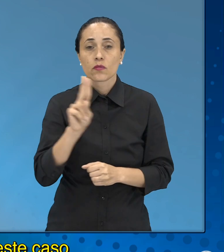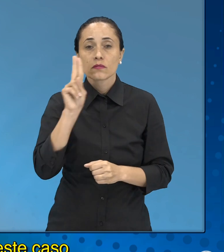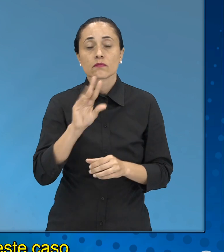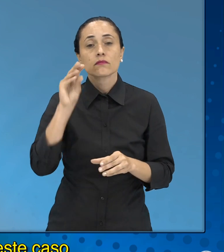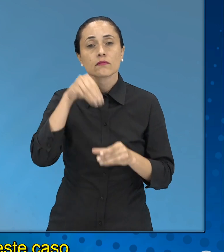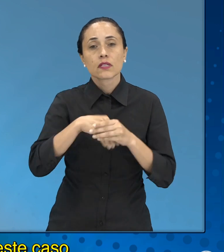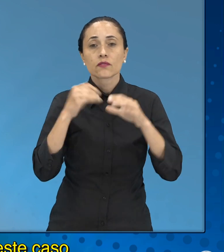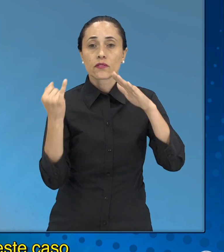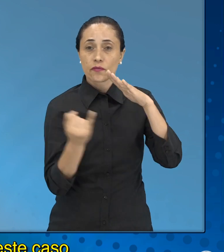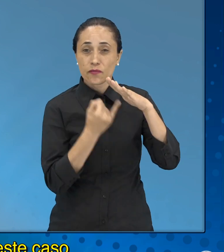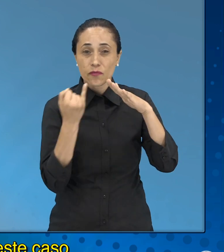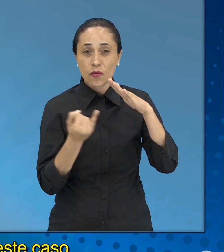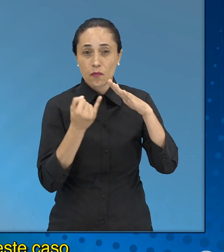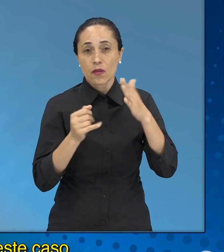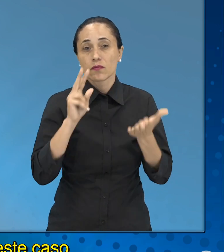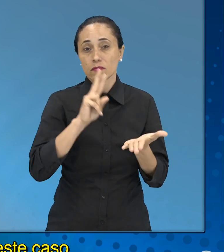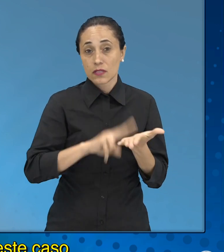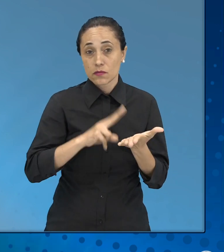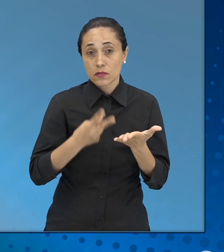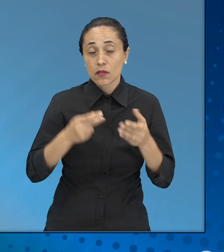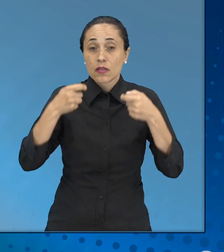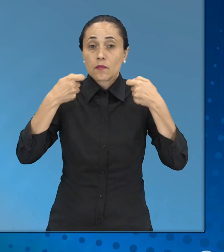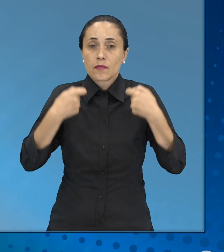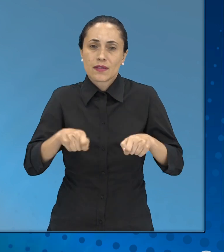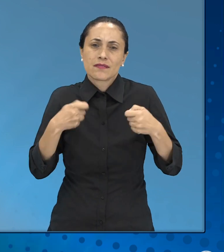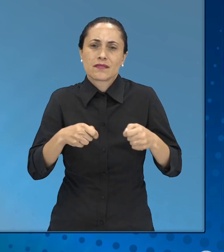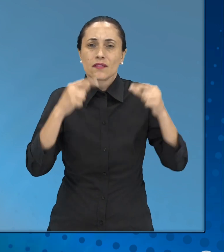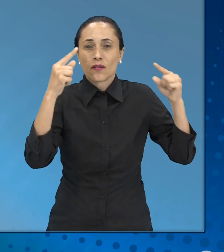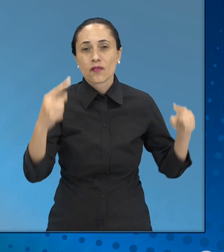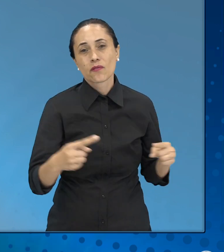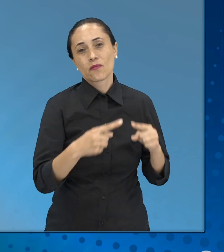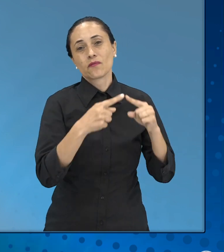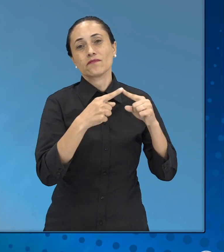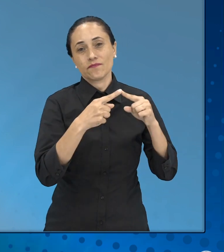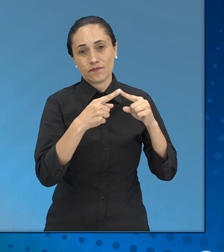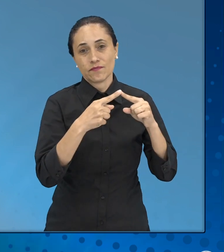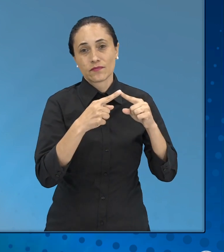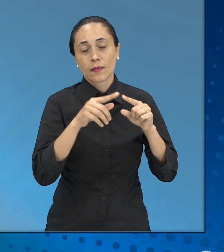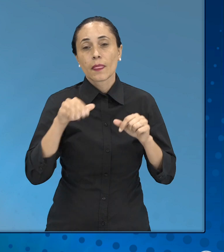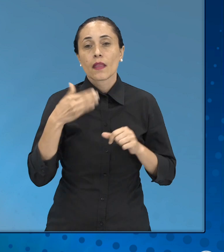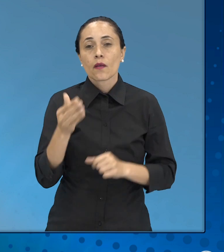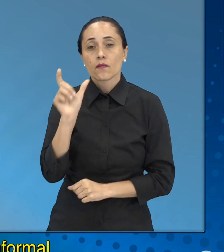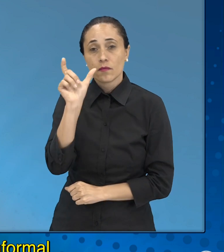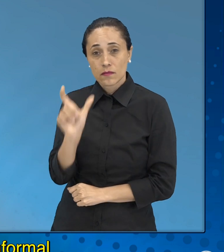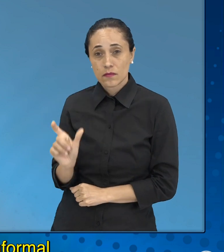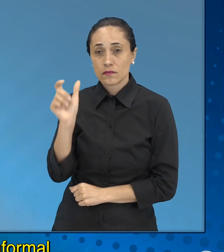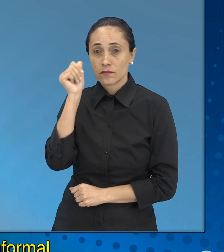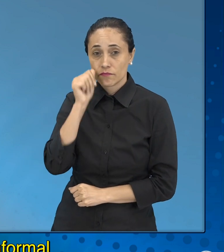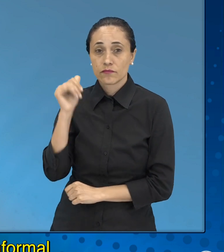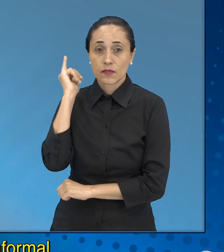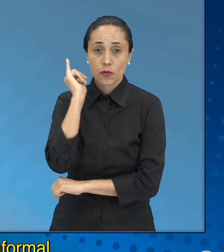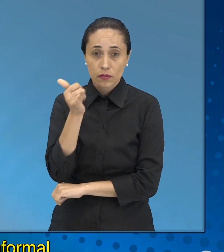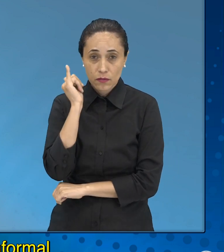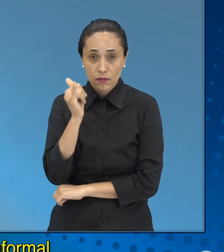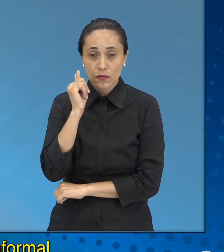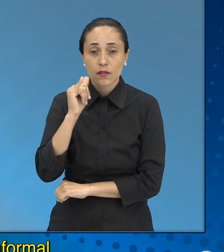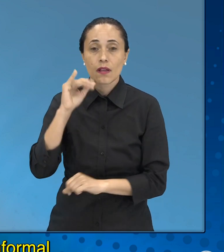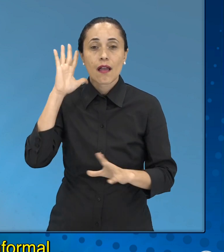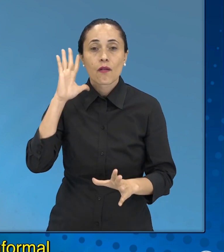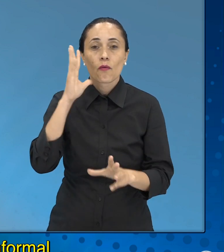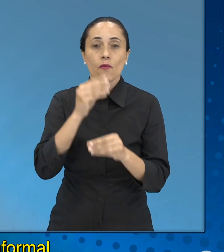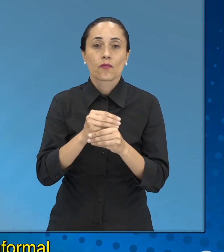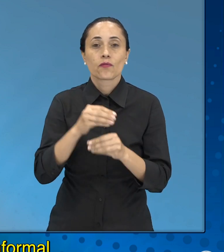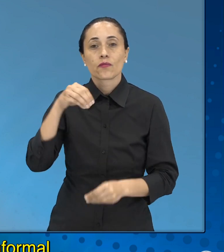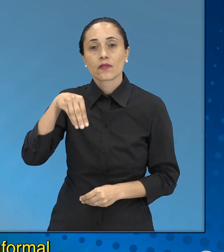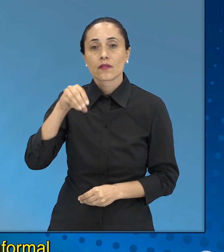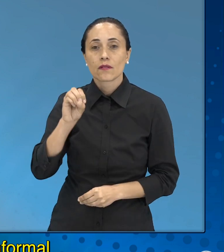Neste caso, o registro informal da língua, que na tradução precisa se adequar. Uso da linguagem formal